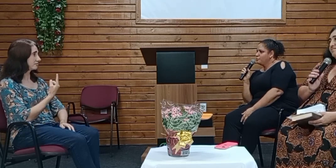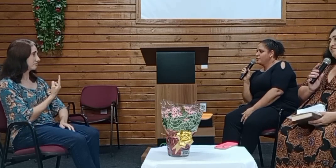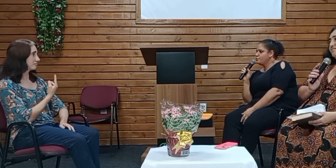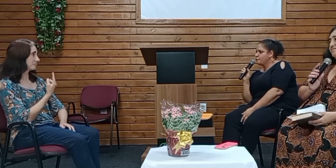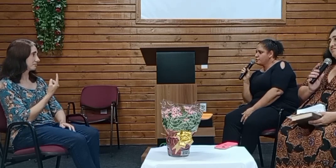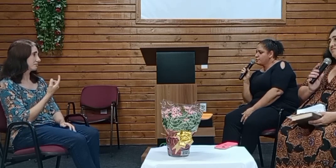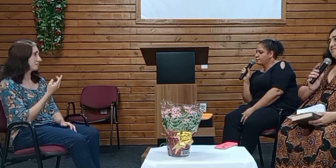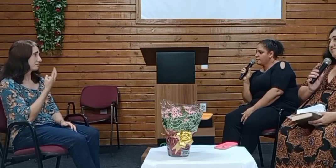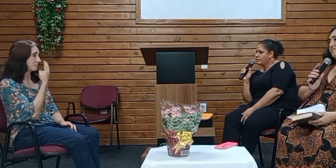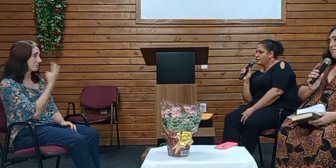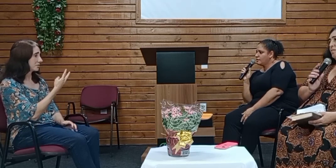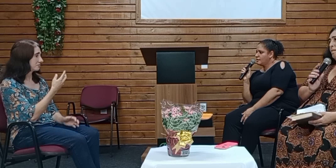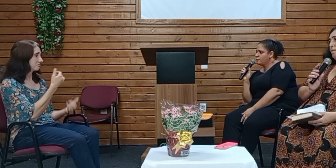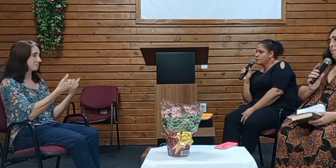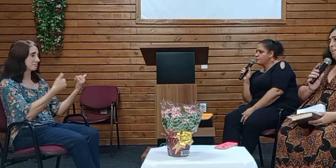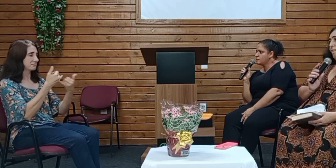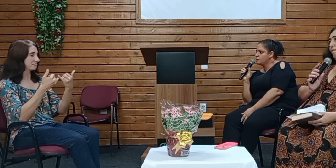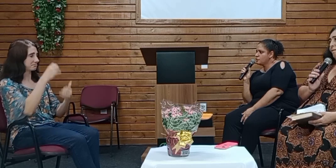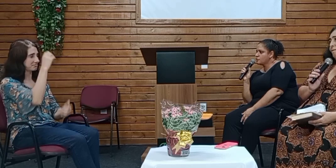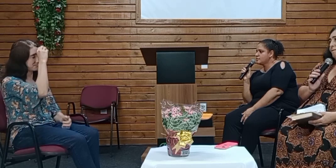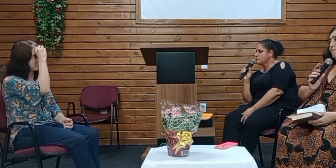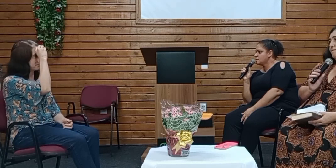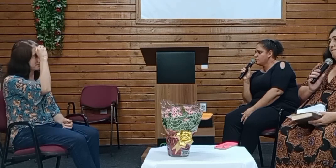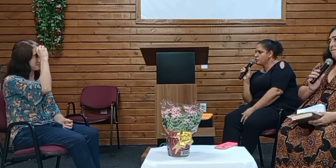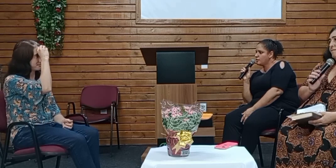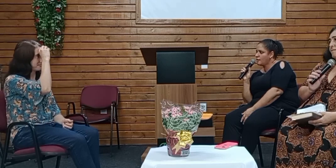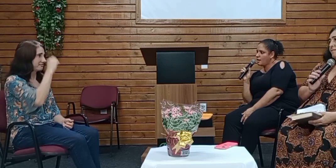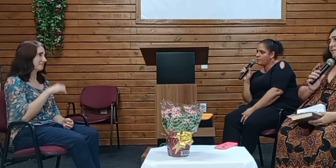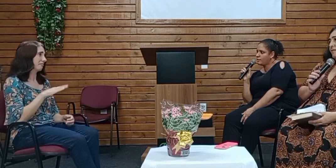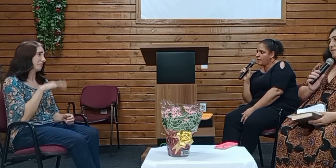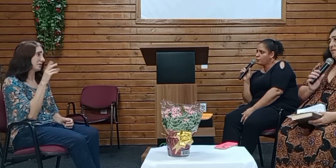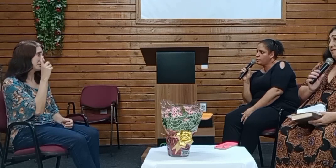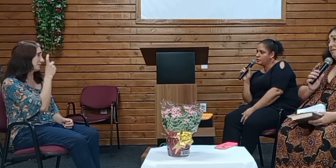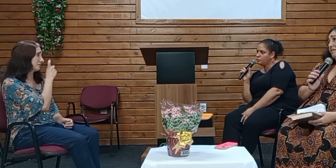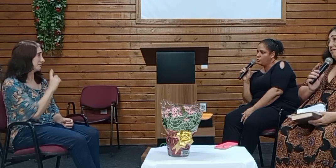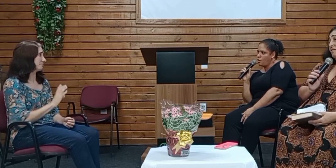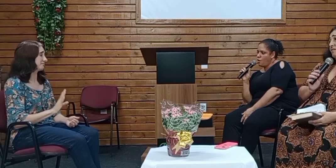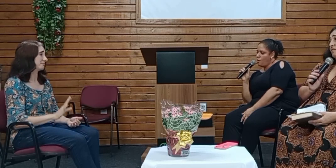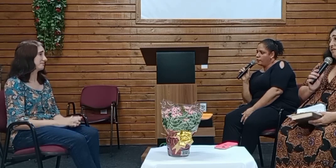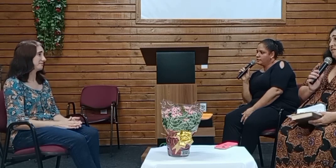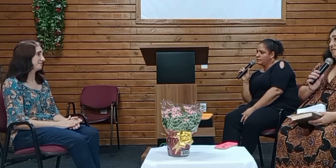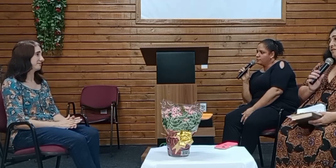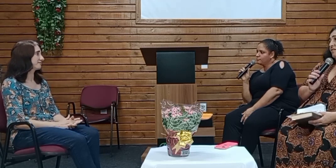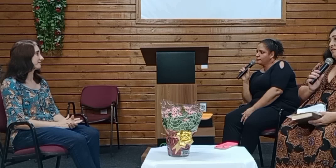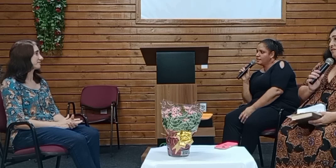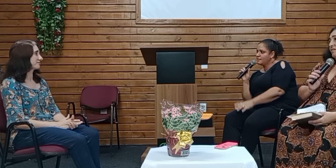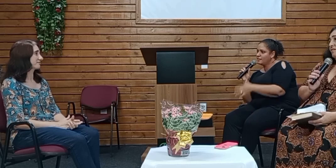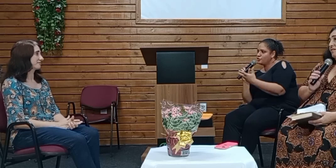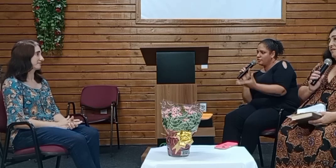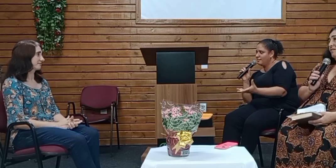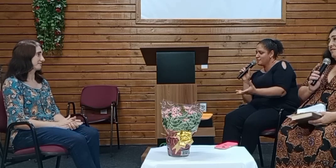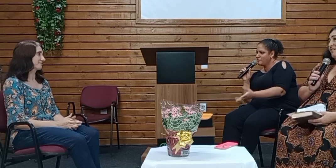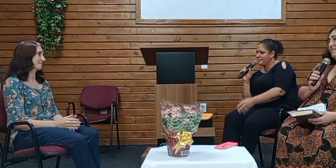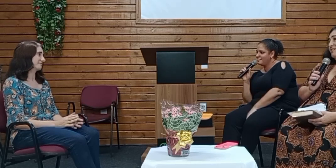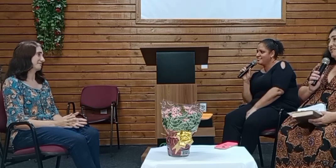Foi bem difícil. Eu sempre me sentia sozinha, assim, nunca tinha ninguém para brincar comigo, ou então ninguém